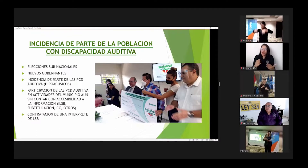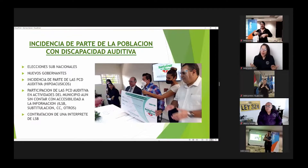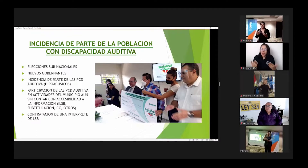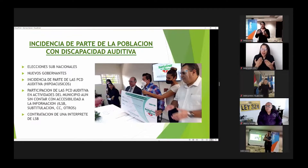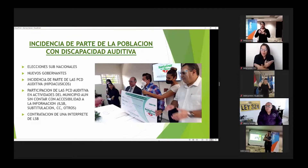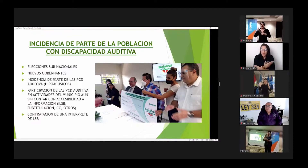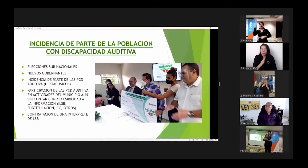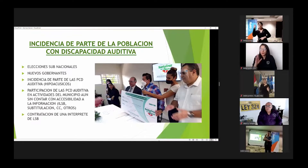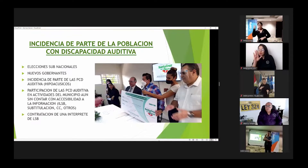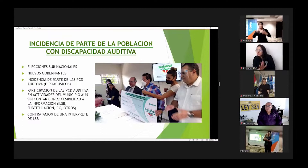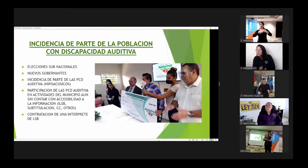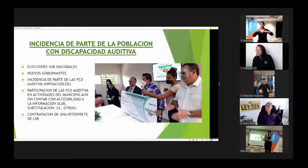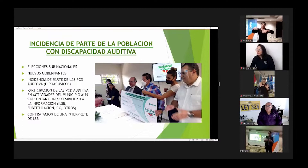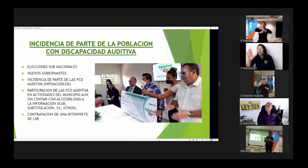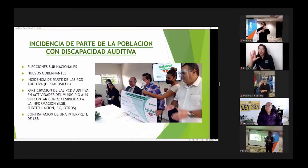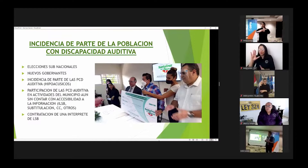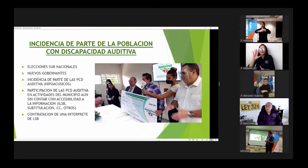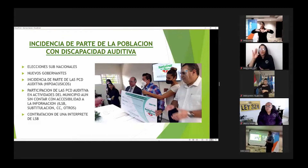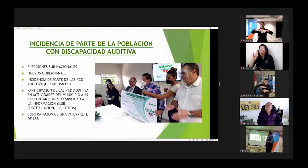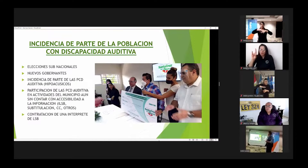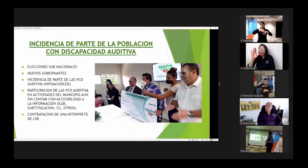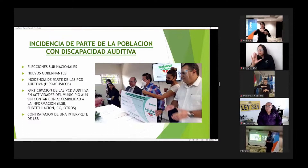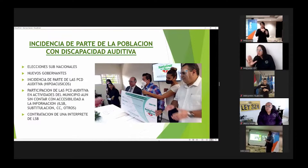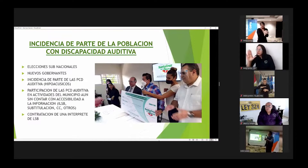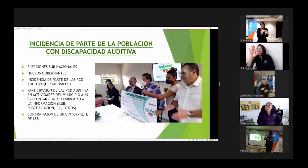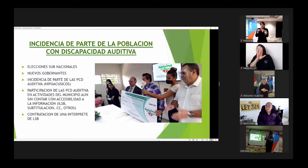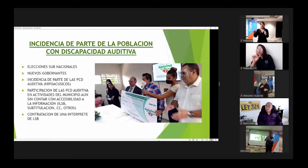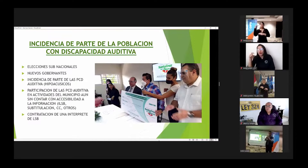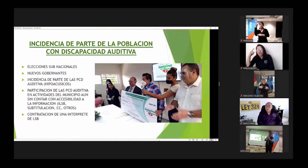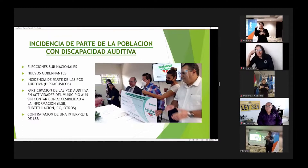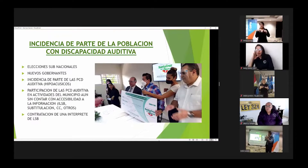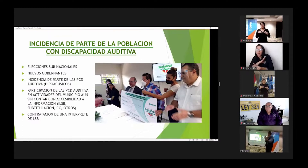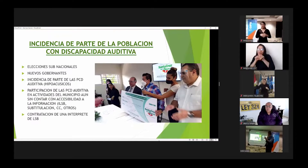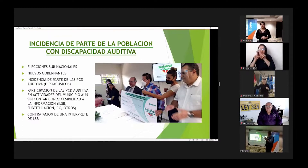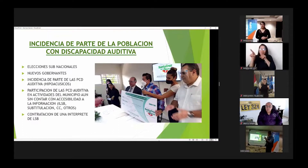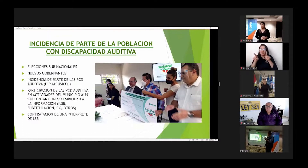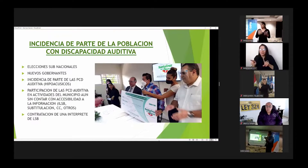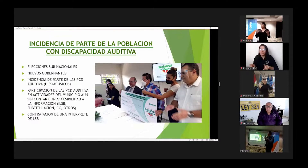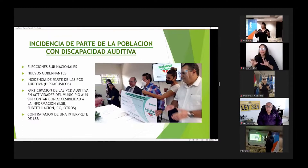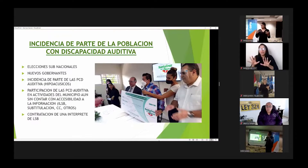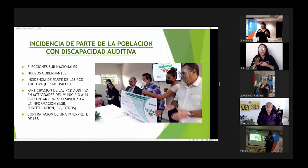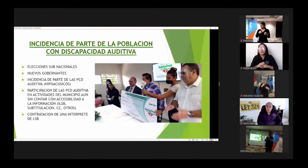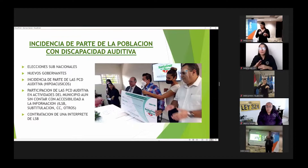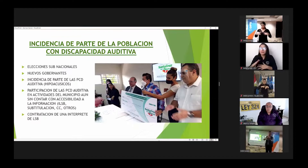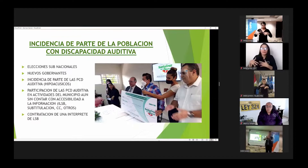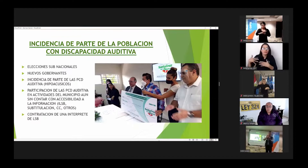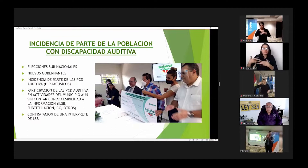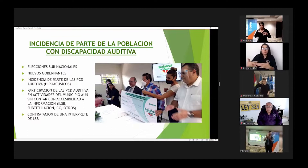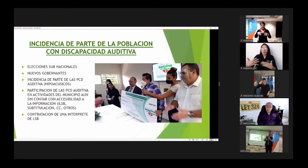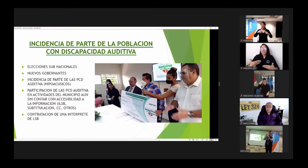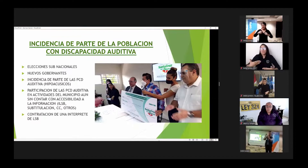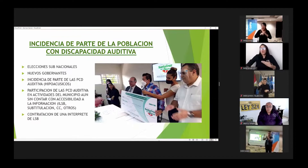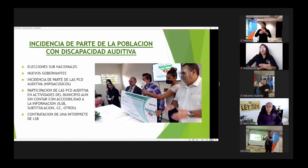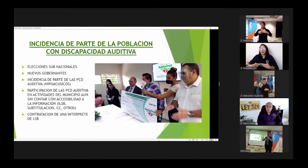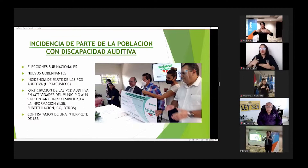nivel Bolivia, en todas las gobernaciones y alcaldías, ¿no? Entonces se viene un momento político, se